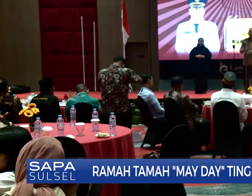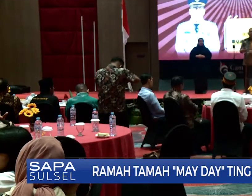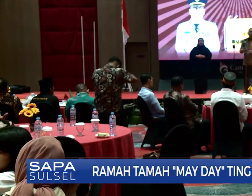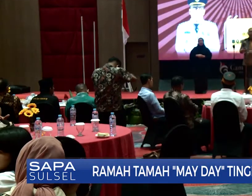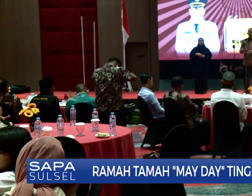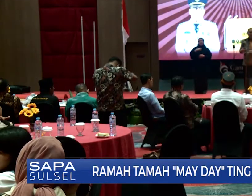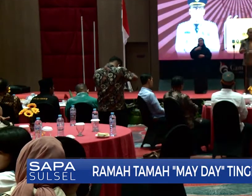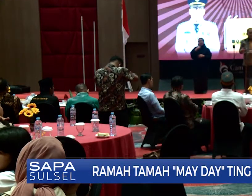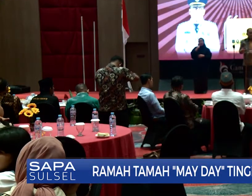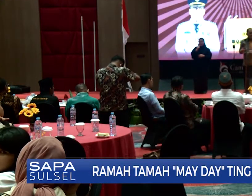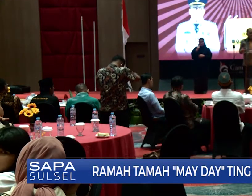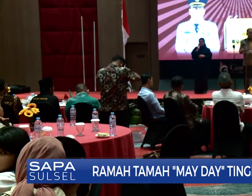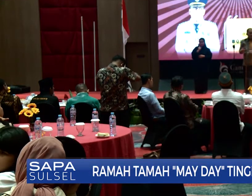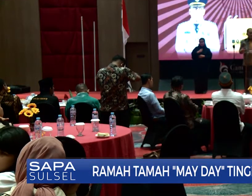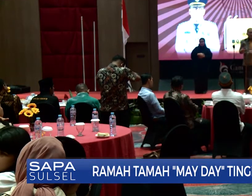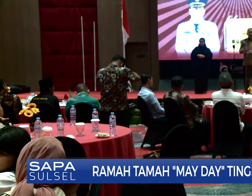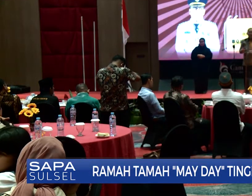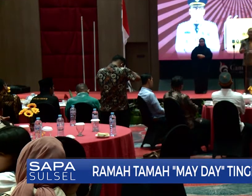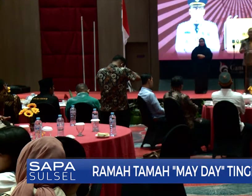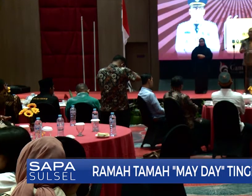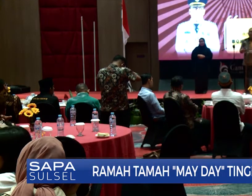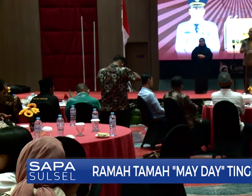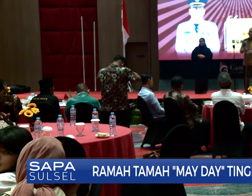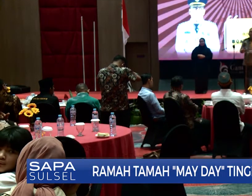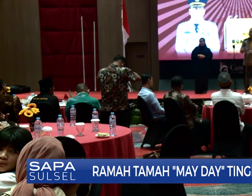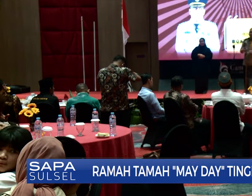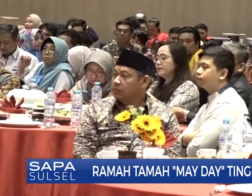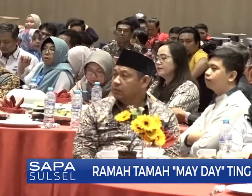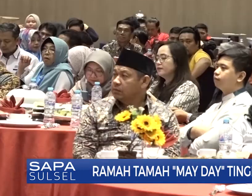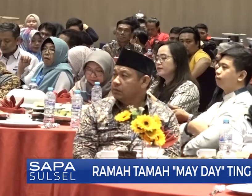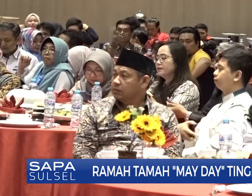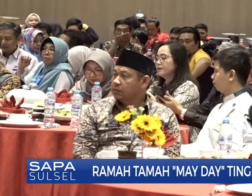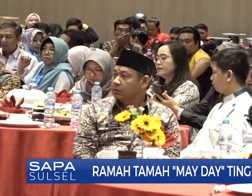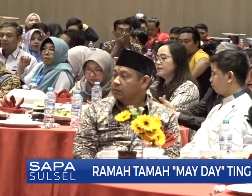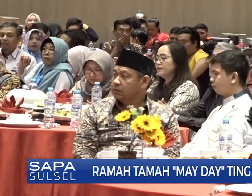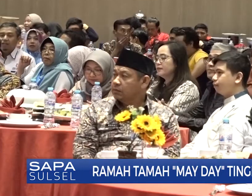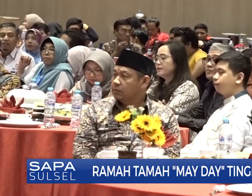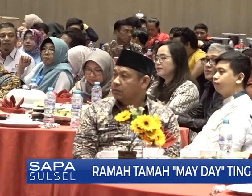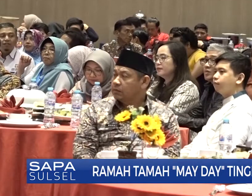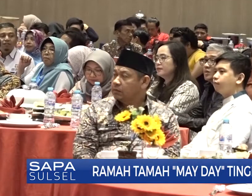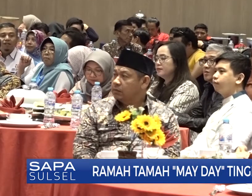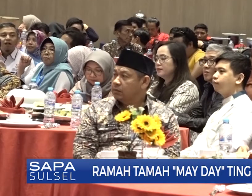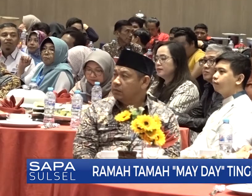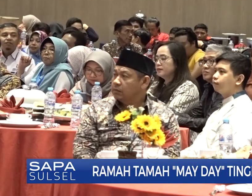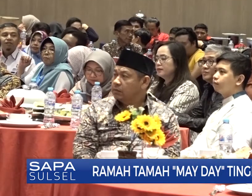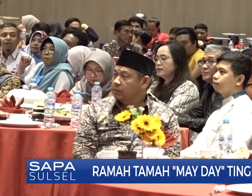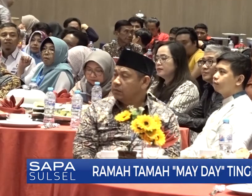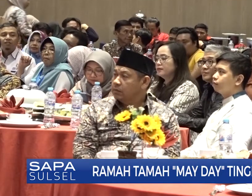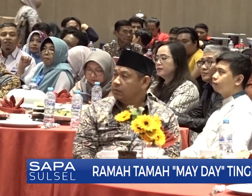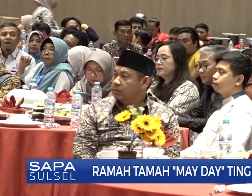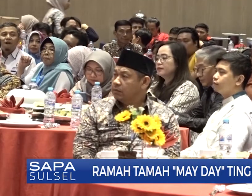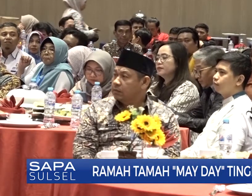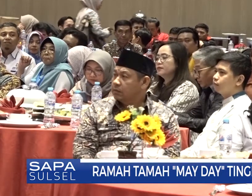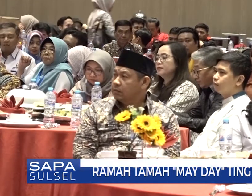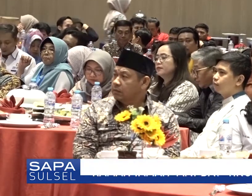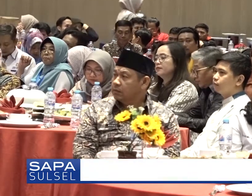ekonomi yang bergejolak ketidakpastian ekonomi yang melanda dunia tentunya menjadi